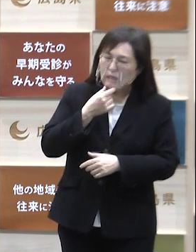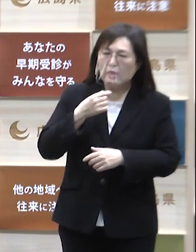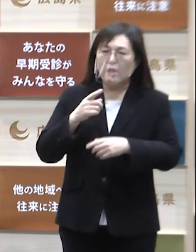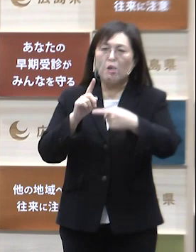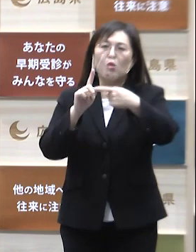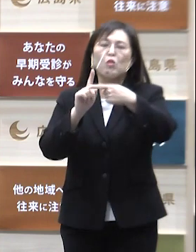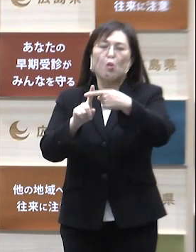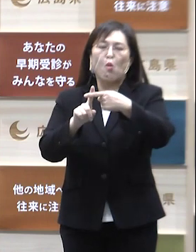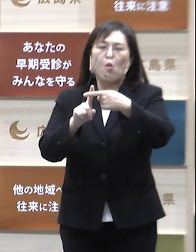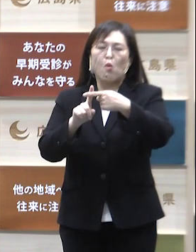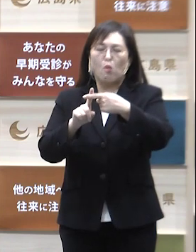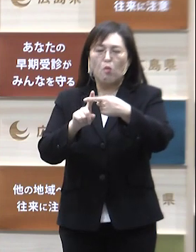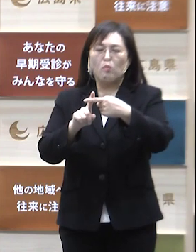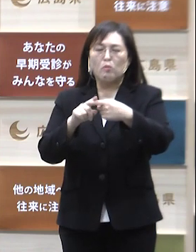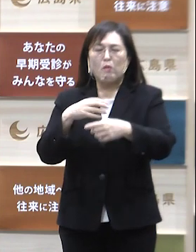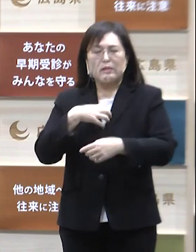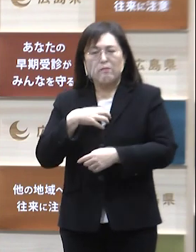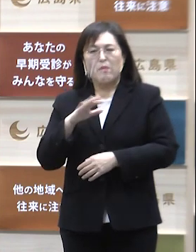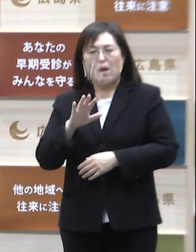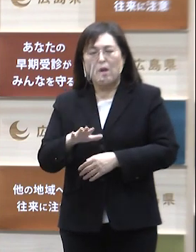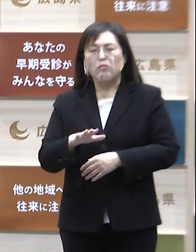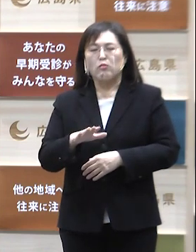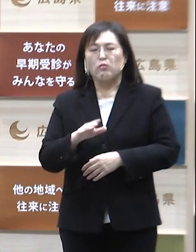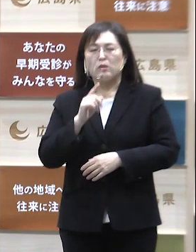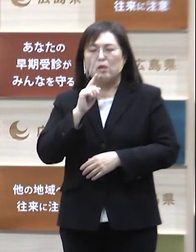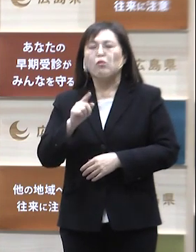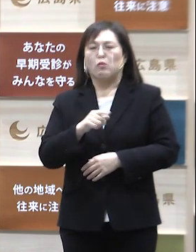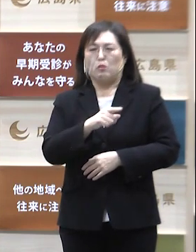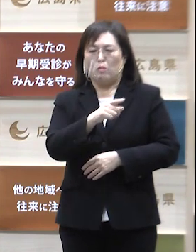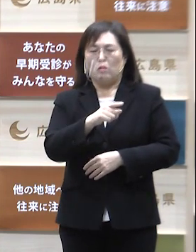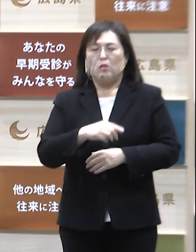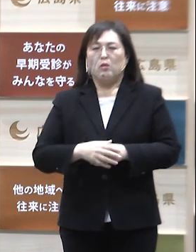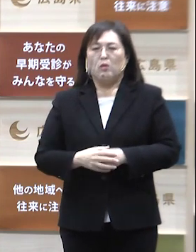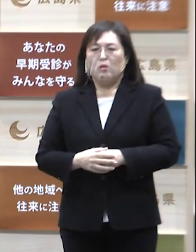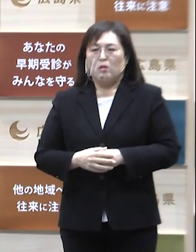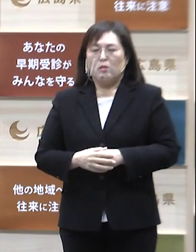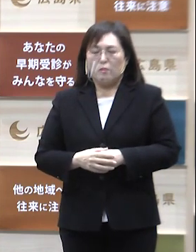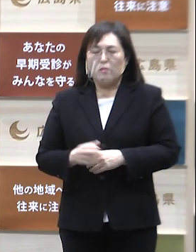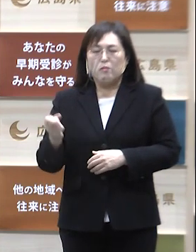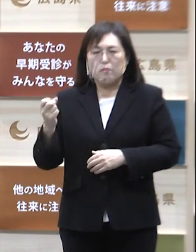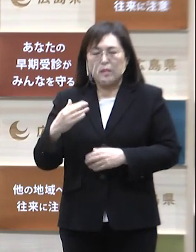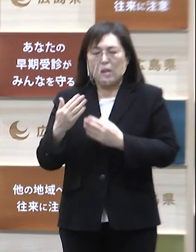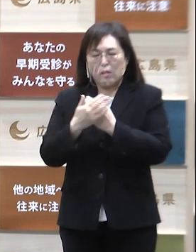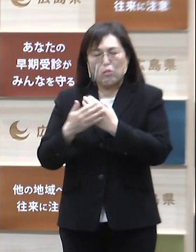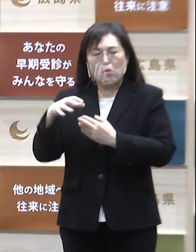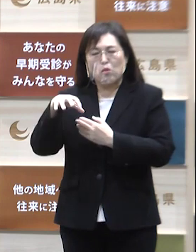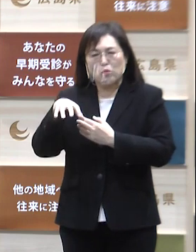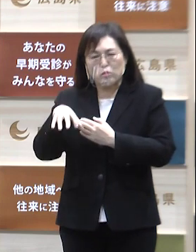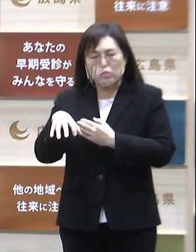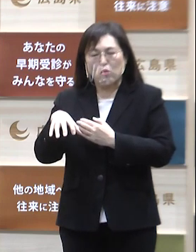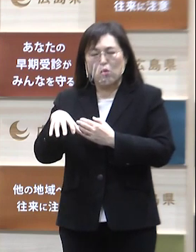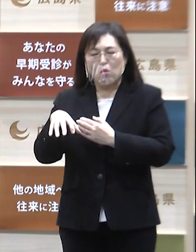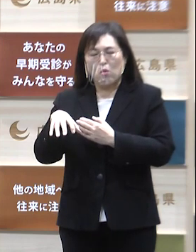療機関ですとか、宿泊療養所などの受け皿については、それはどのように思いますか。 これ、やはりちょっと誤解があると思うんですけれども、